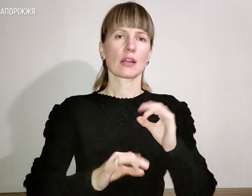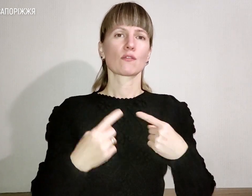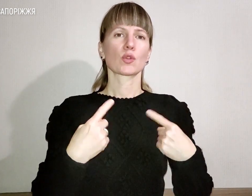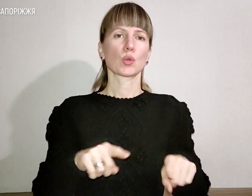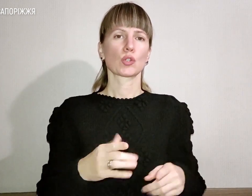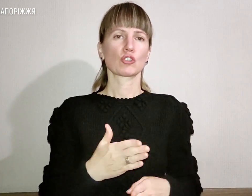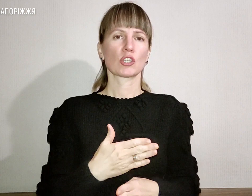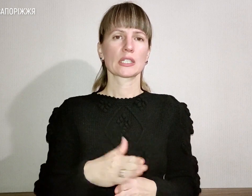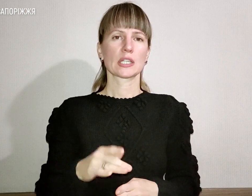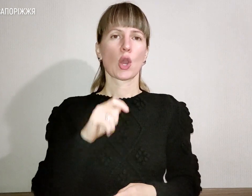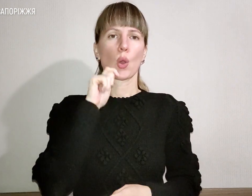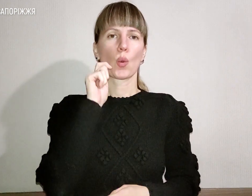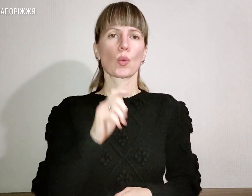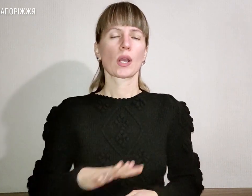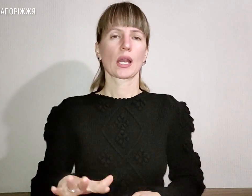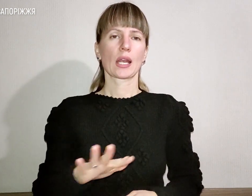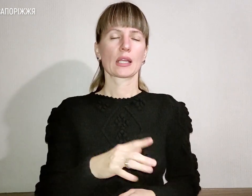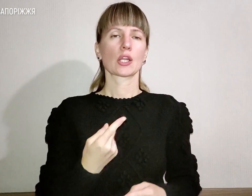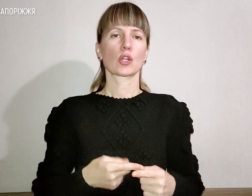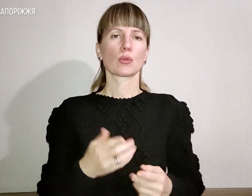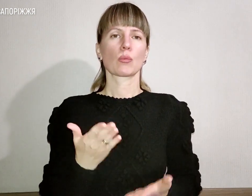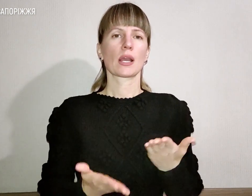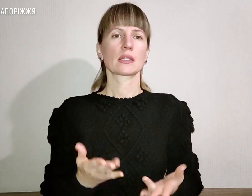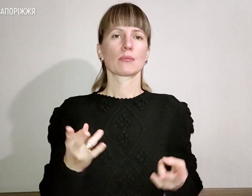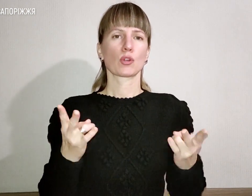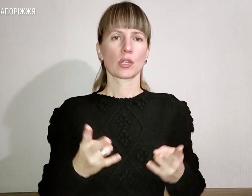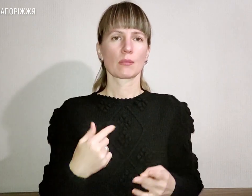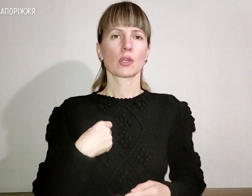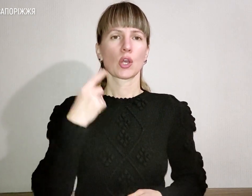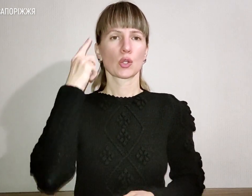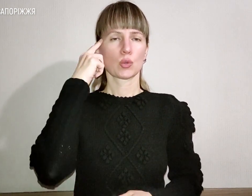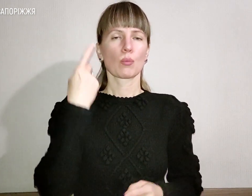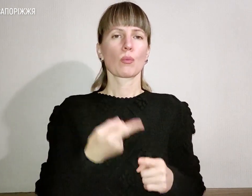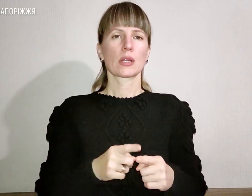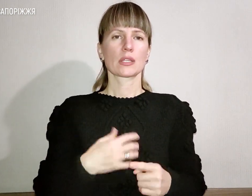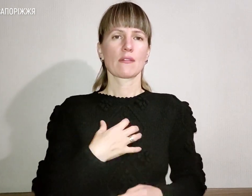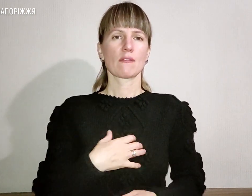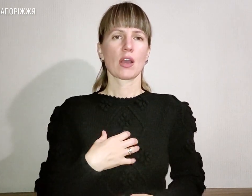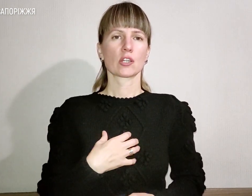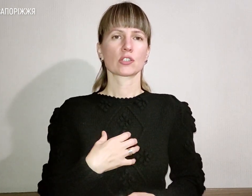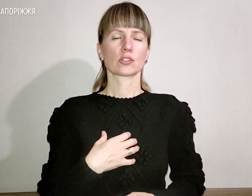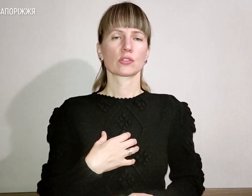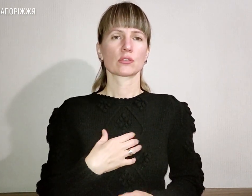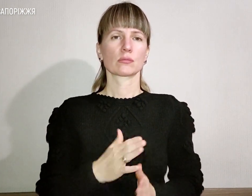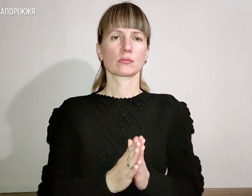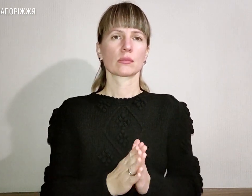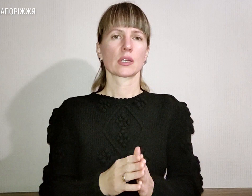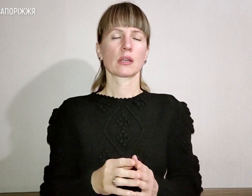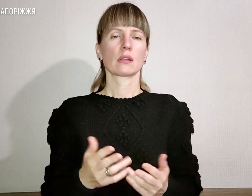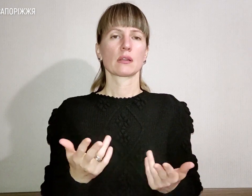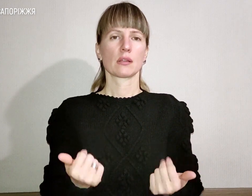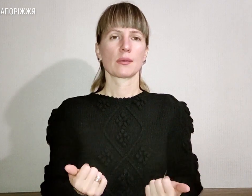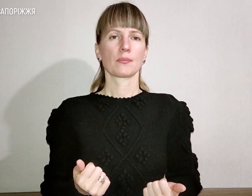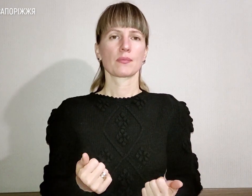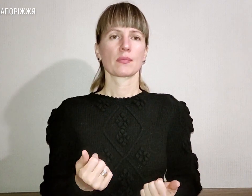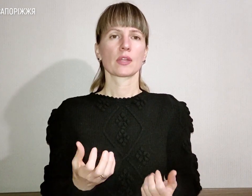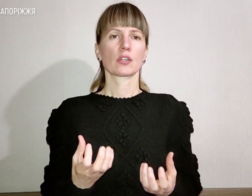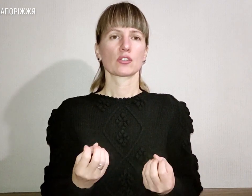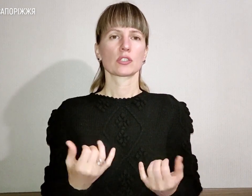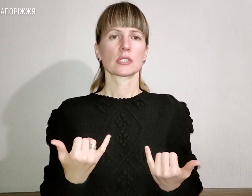частинах України. Тому якщо потрібно, то я думаю, це актуально звертатися, звичайно. Тим паче зараз, коли багато